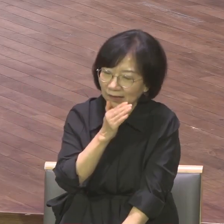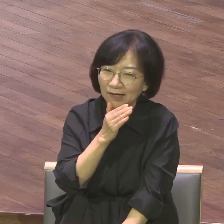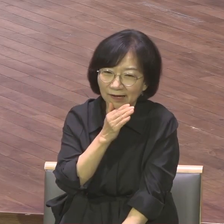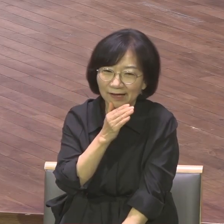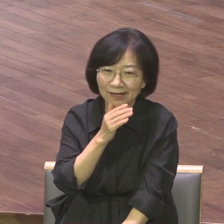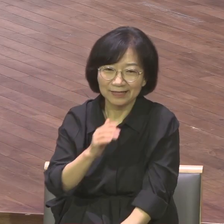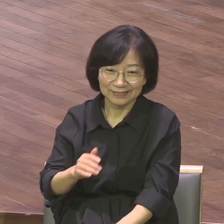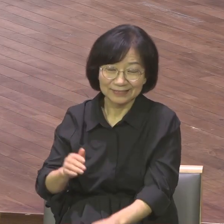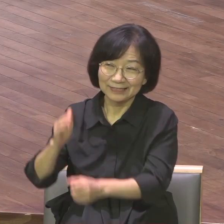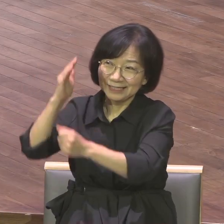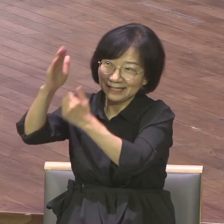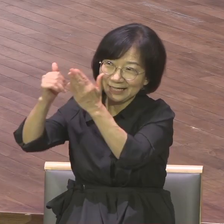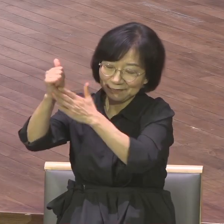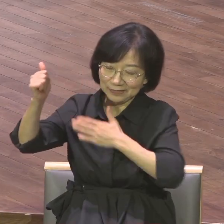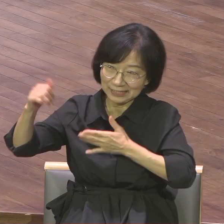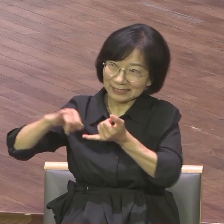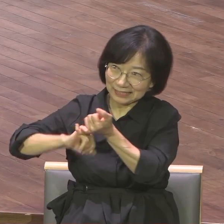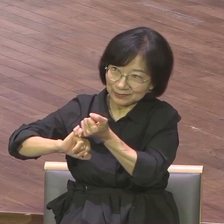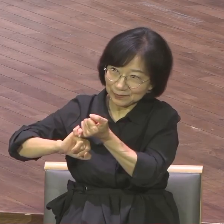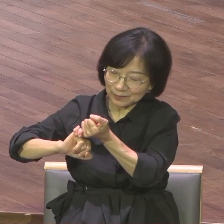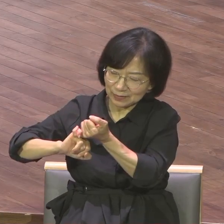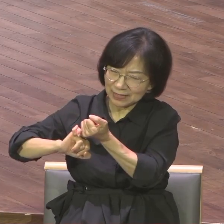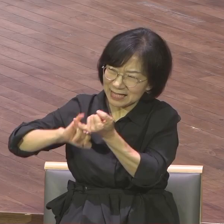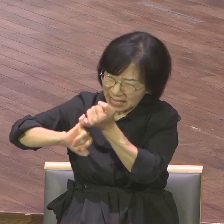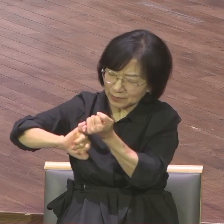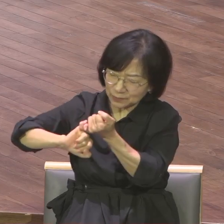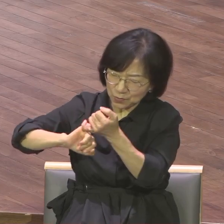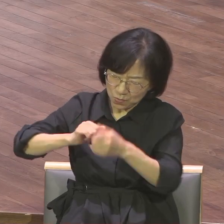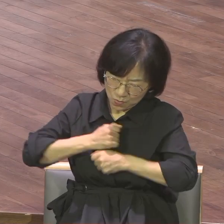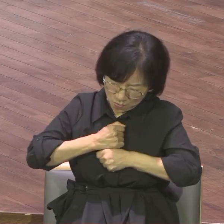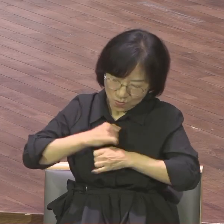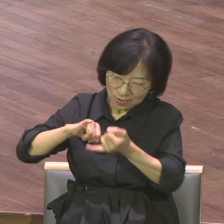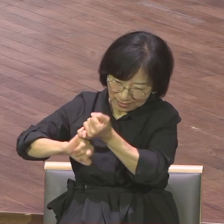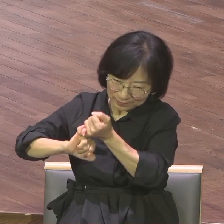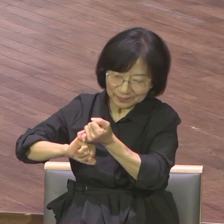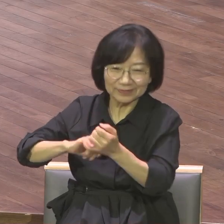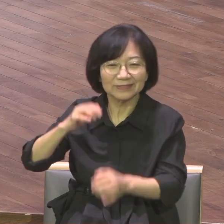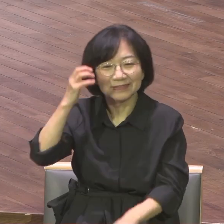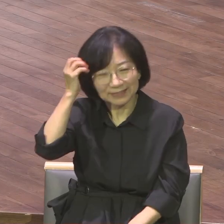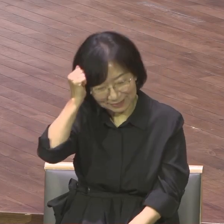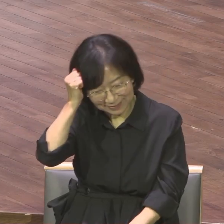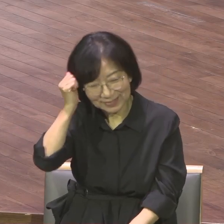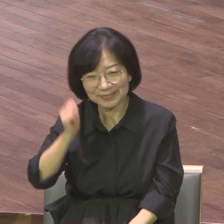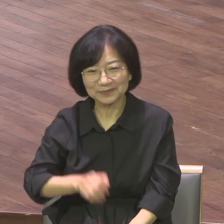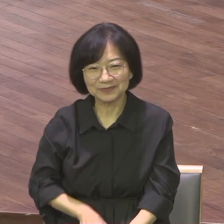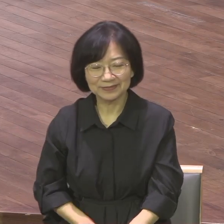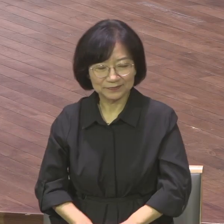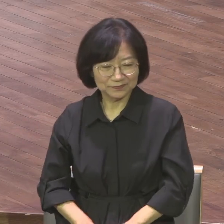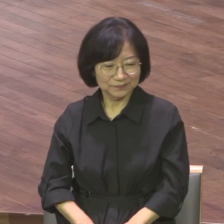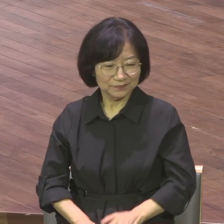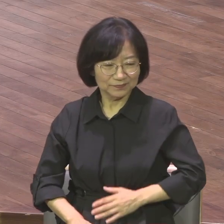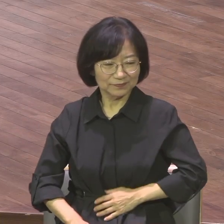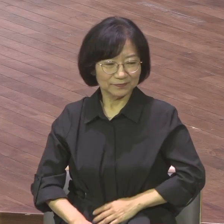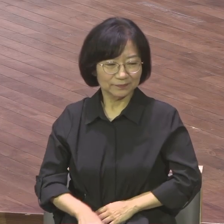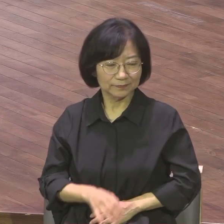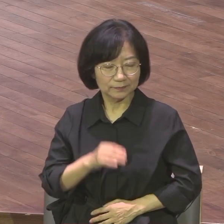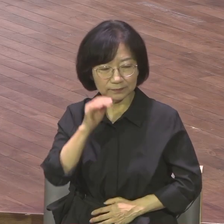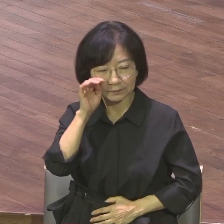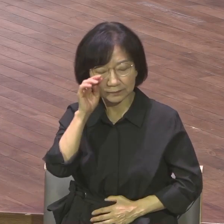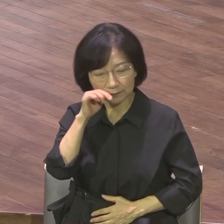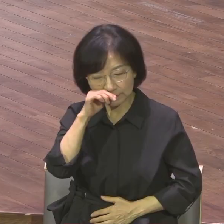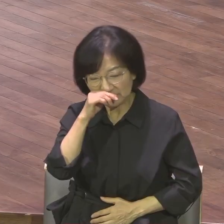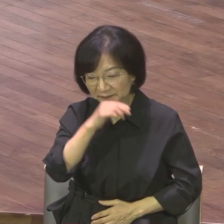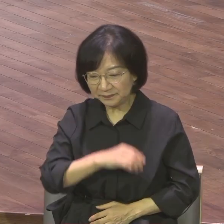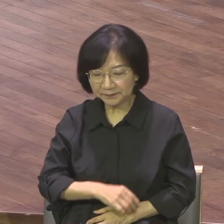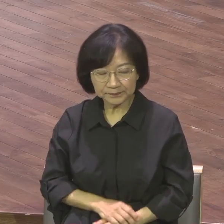이루리라. 약속 말씀을 성취하신 분이다. 지금 시대 우리는 기록된 하나님의 말씀을 어떻게 해요? 늘